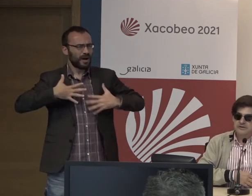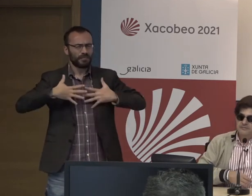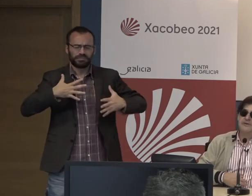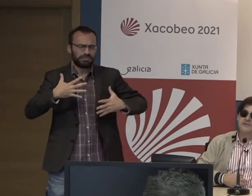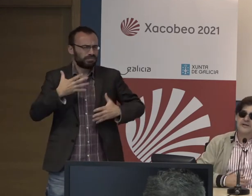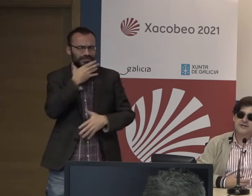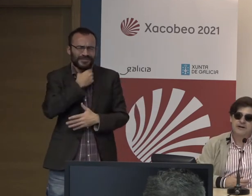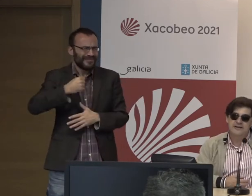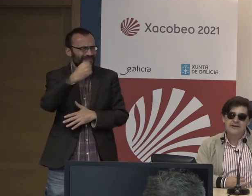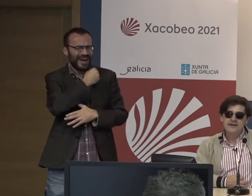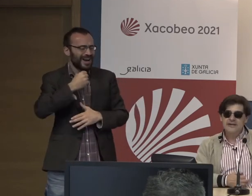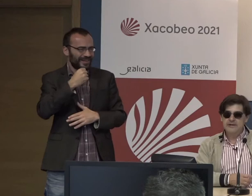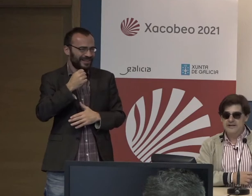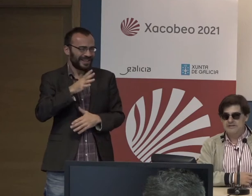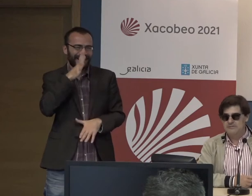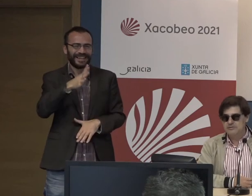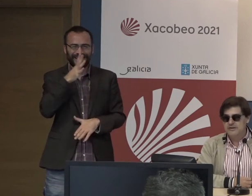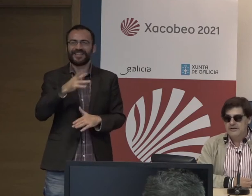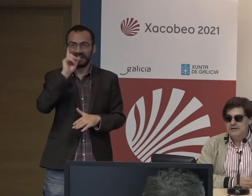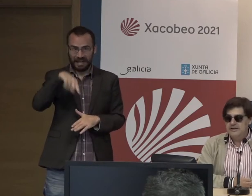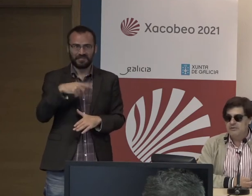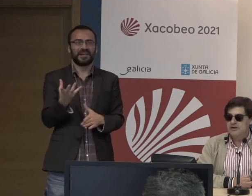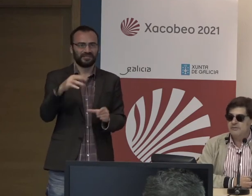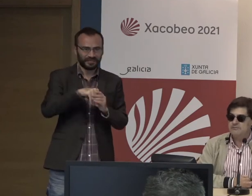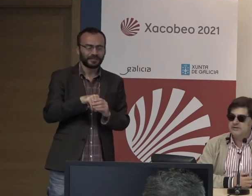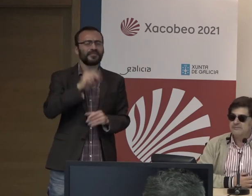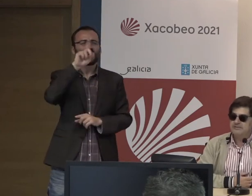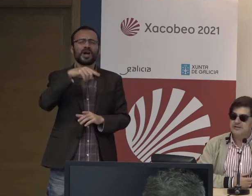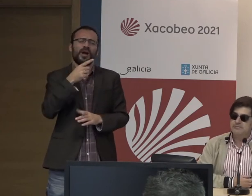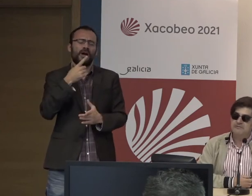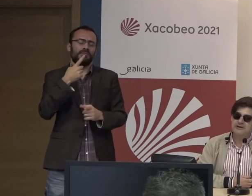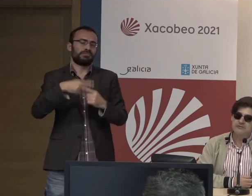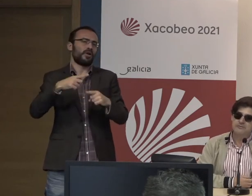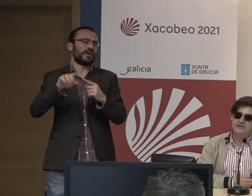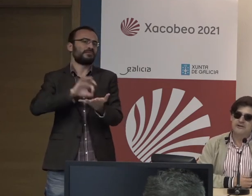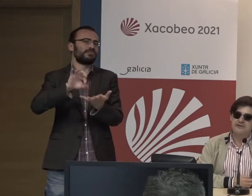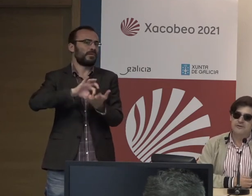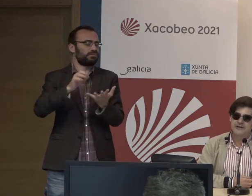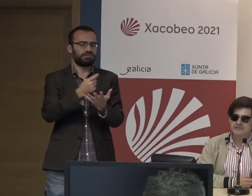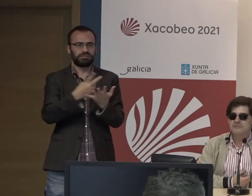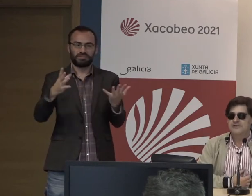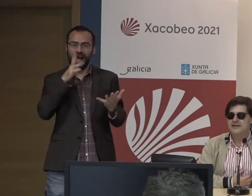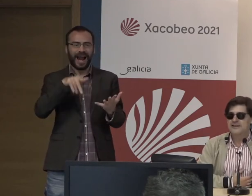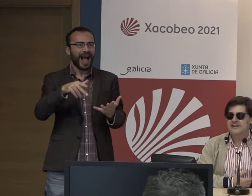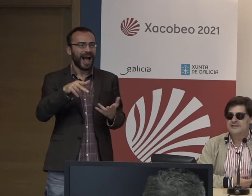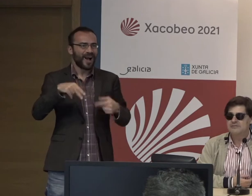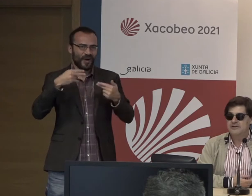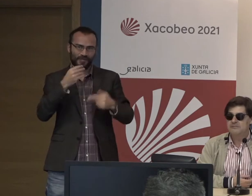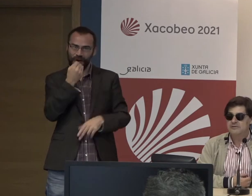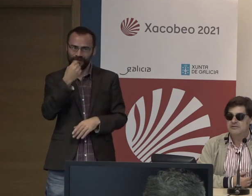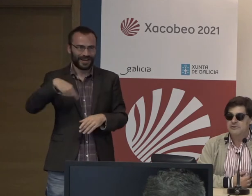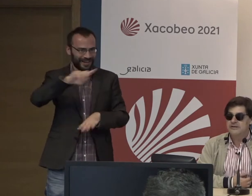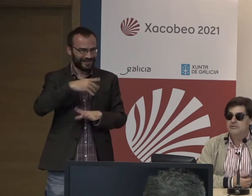sonidos vibrándote en la espalda. También la llevamos. Y bueno, hacemos muchas más cosas, pero voy a resumir porque es hora de comer y todo el mundo tendrá ganas de